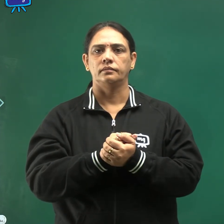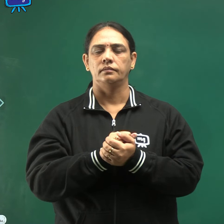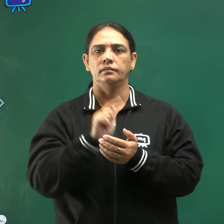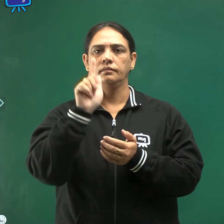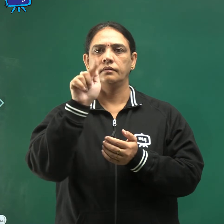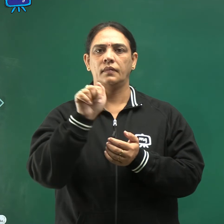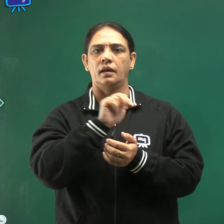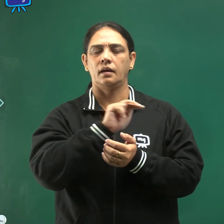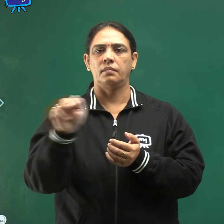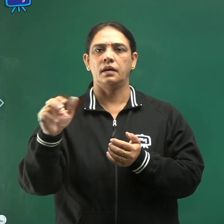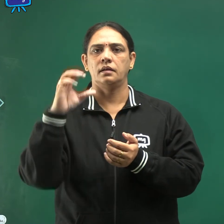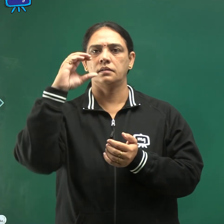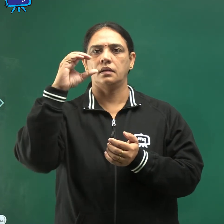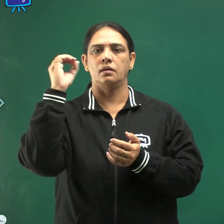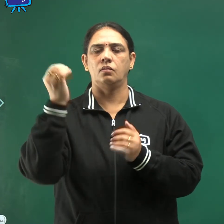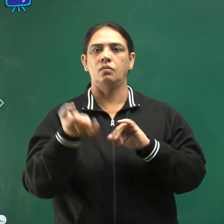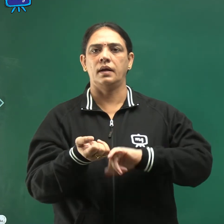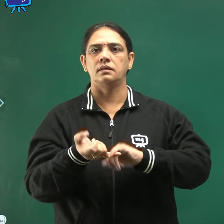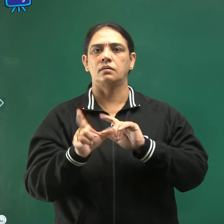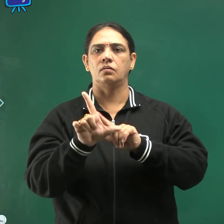1 बटे कॉस थीटा